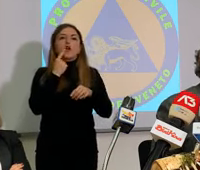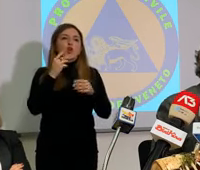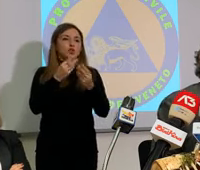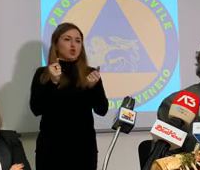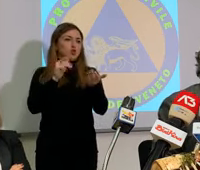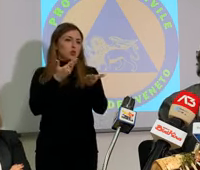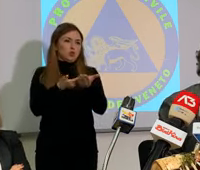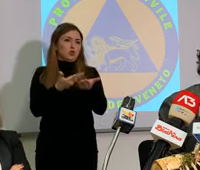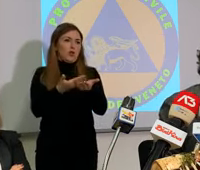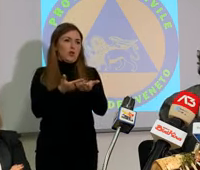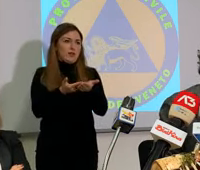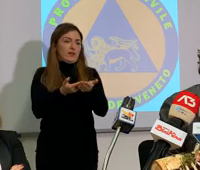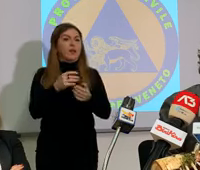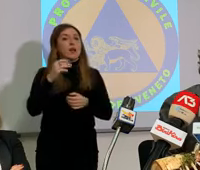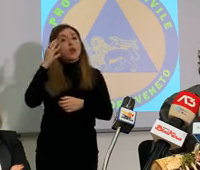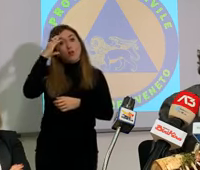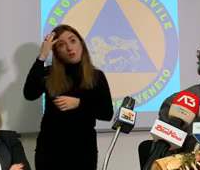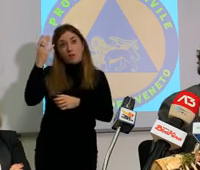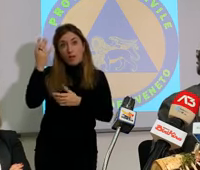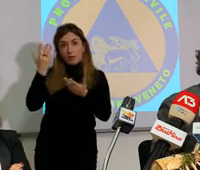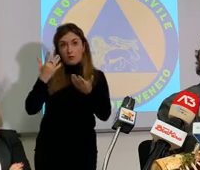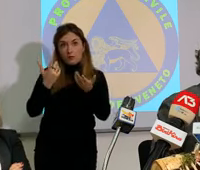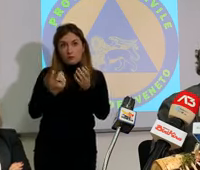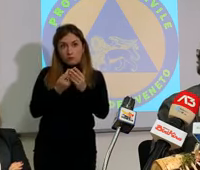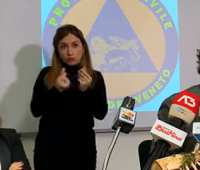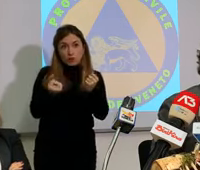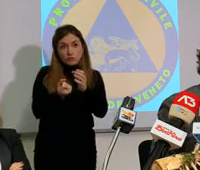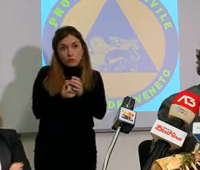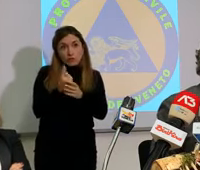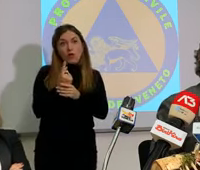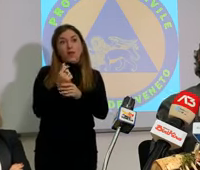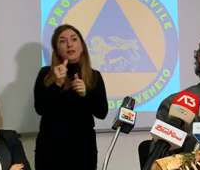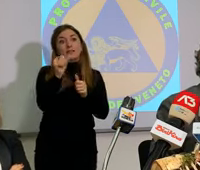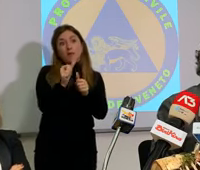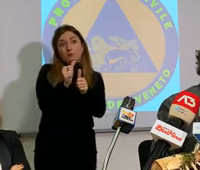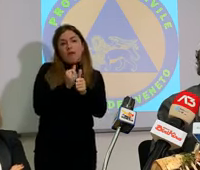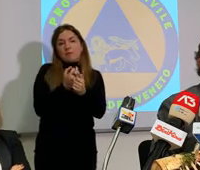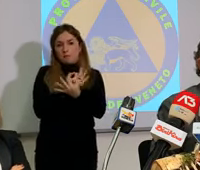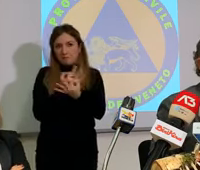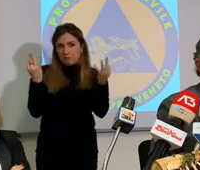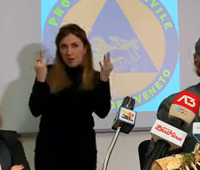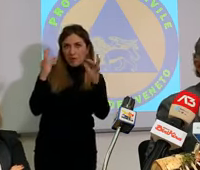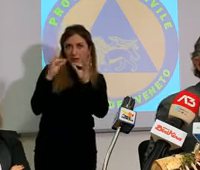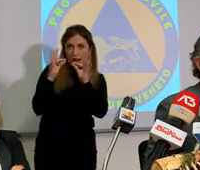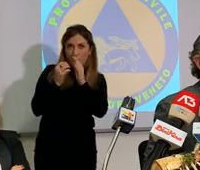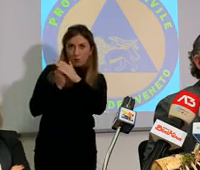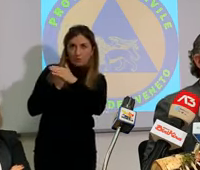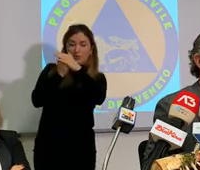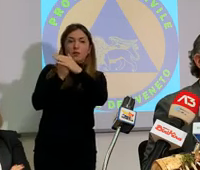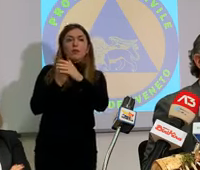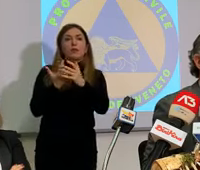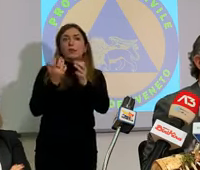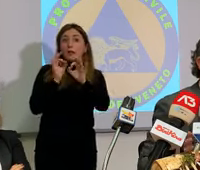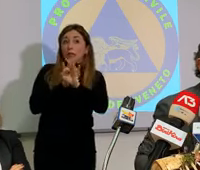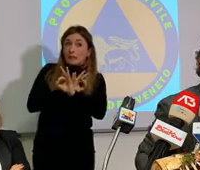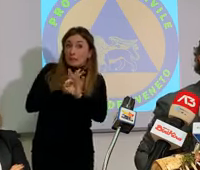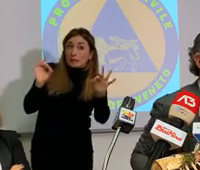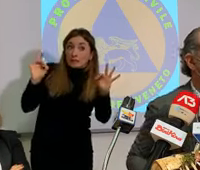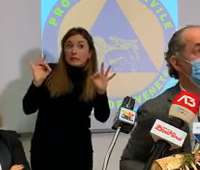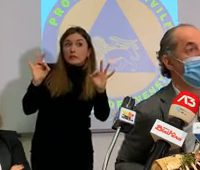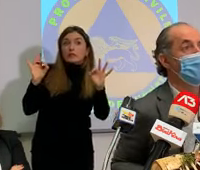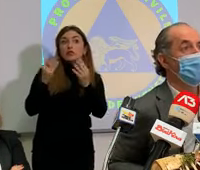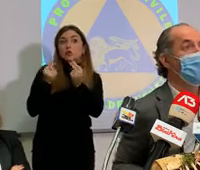se il governo adotterà una soluzione prima di sabato noi ci siamo assolutamente a sostenerlo se non sono l'adotterà ma